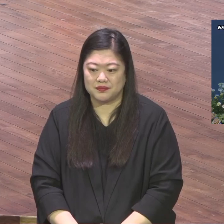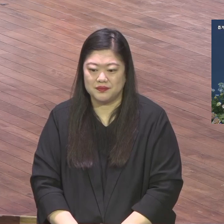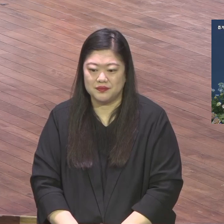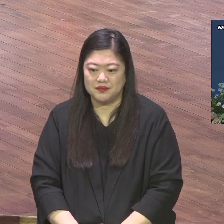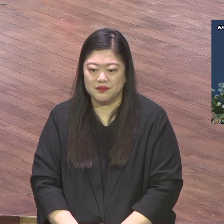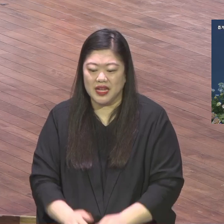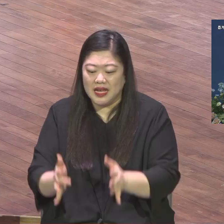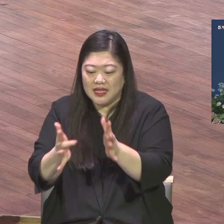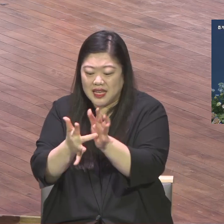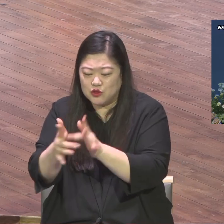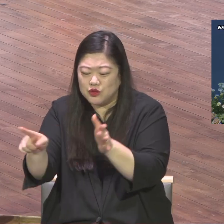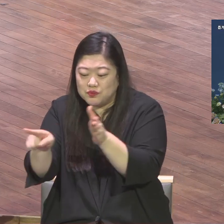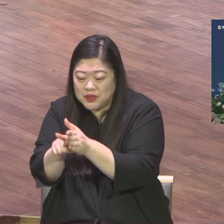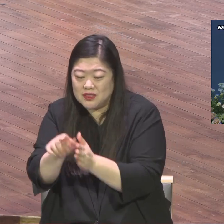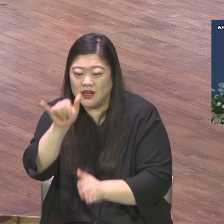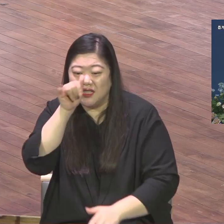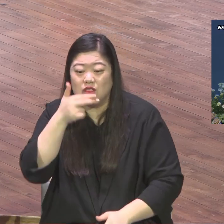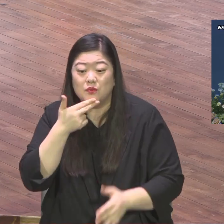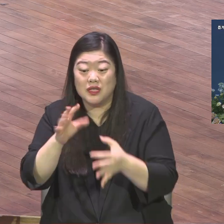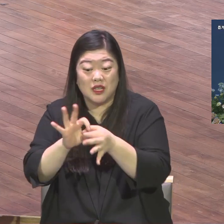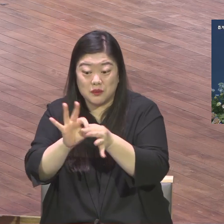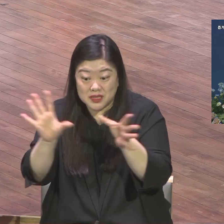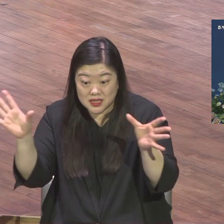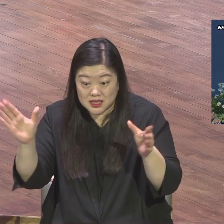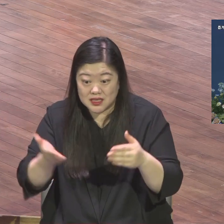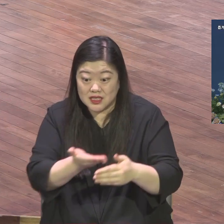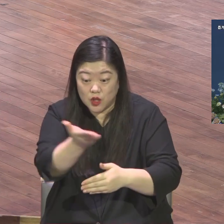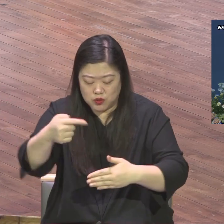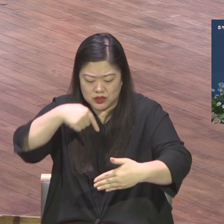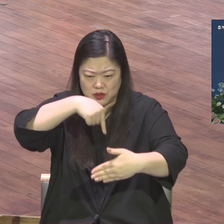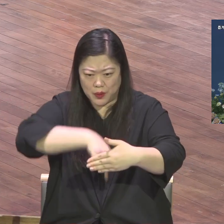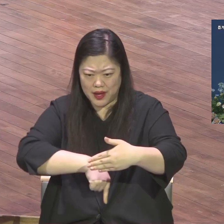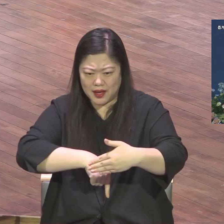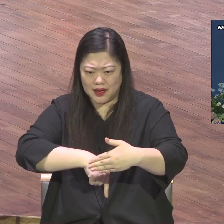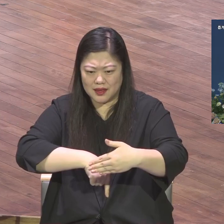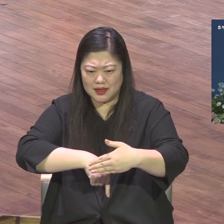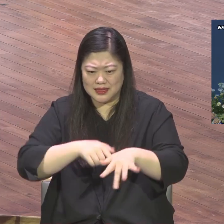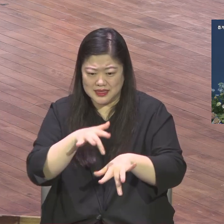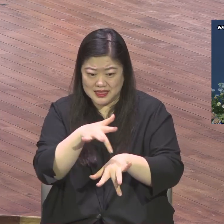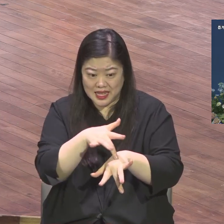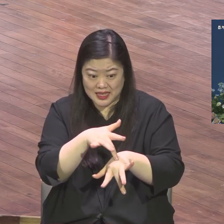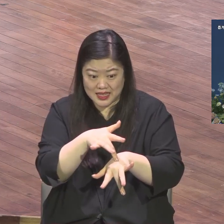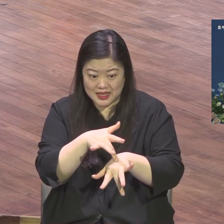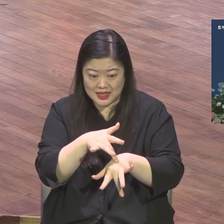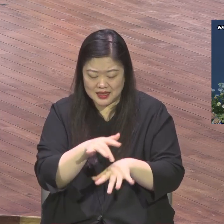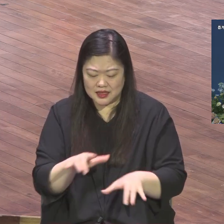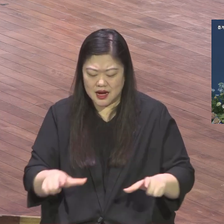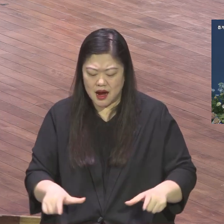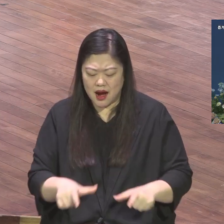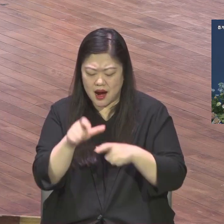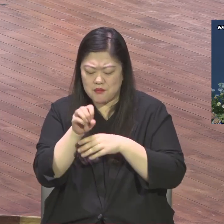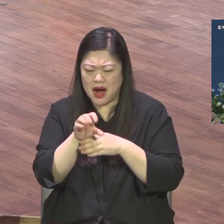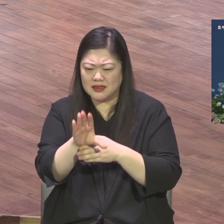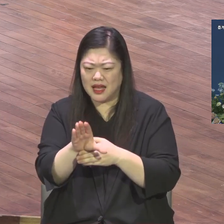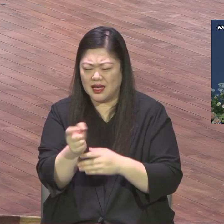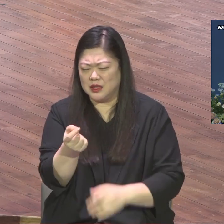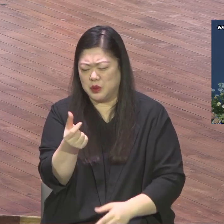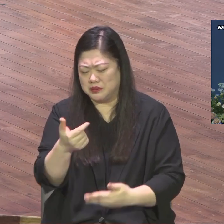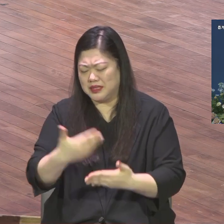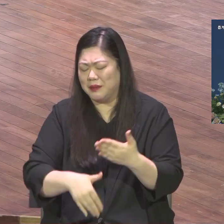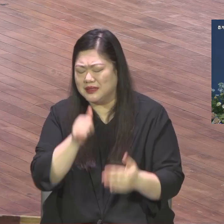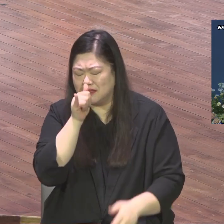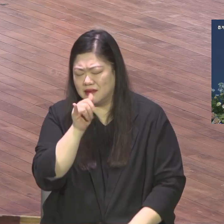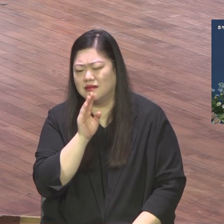말할 것도 없고, 내 안에 여러분 몰라요. 사단의 망대가 딱 있어요. 사단의 망대가 딱 인정해야 됩니다.